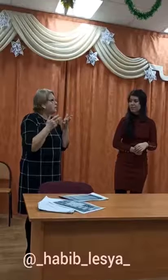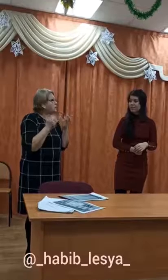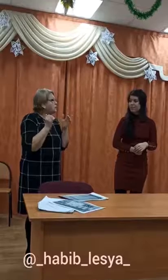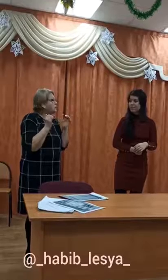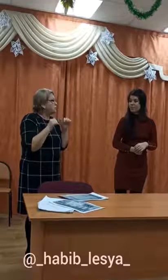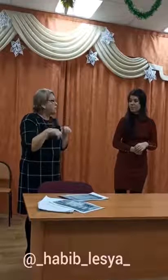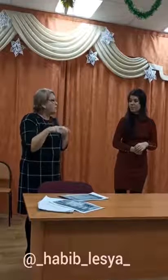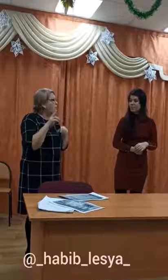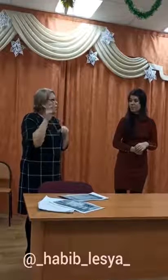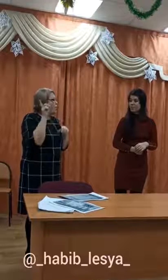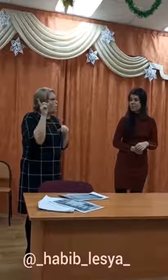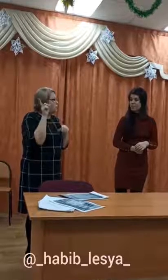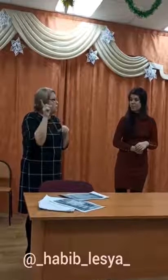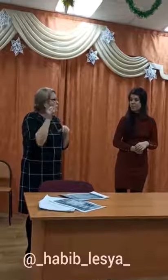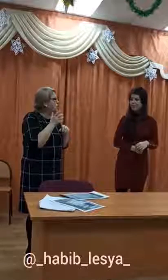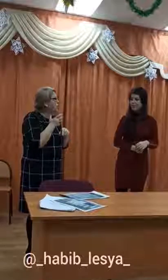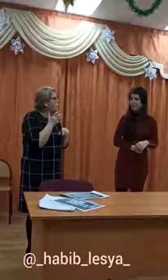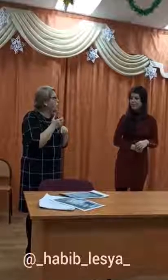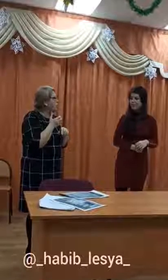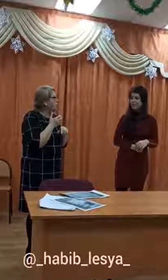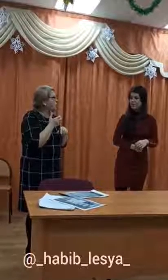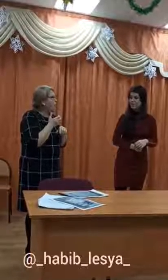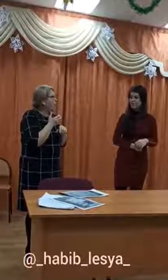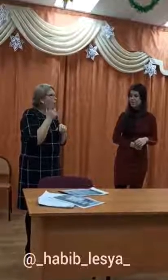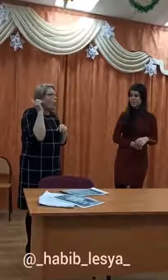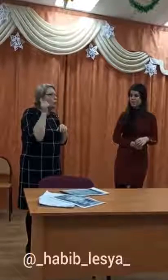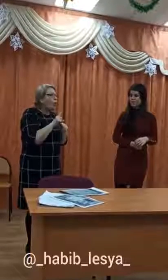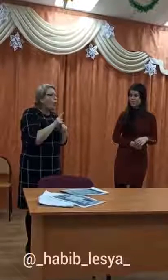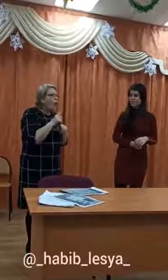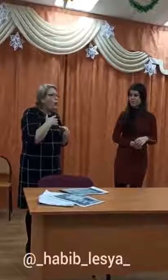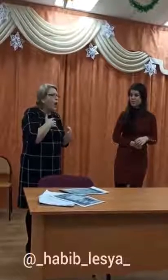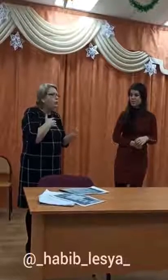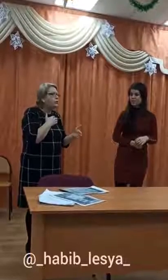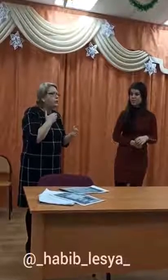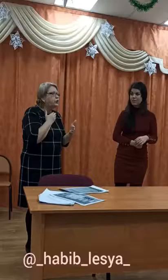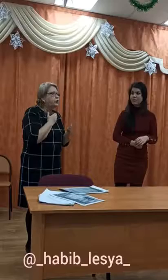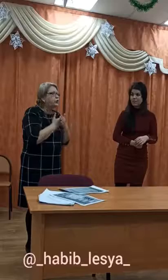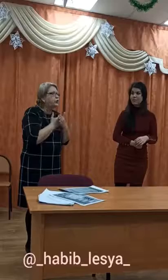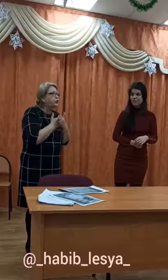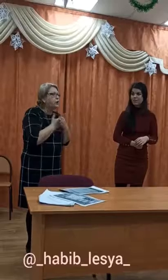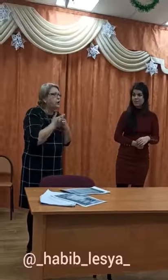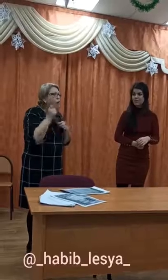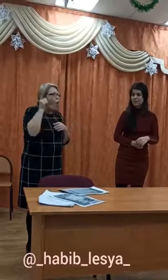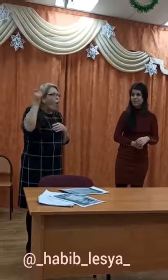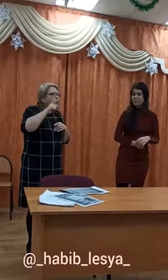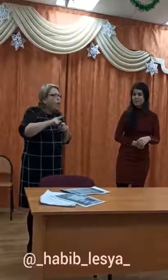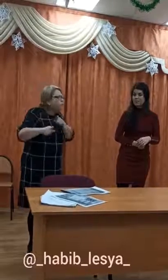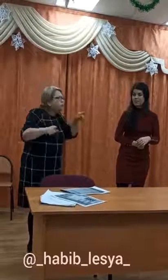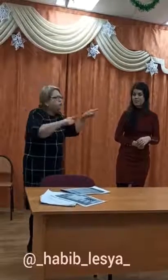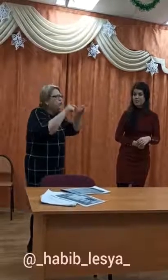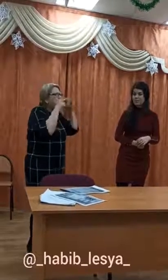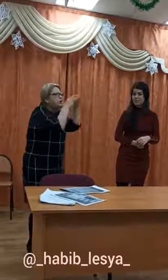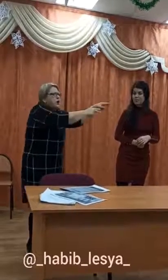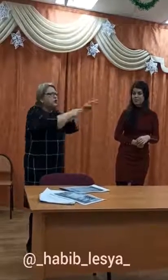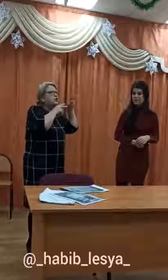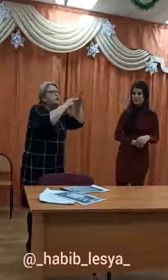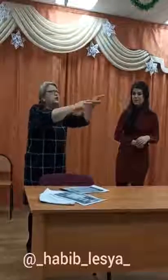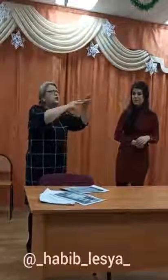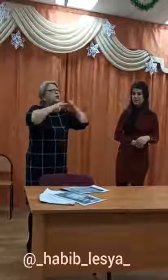приглашать. Я смогу как-то заработать. Он такой активный. Он такой